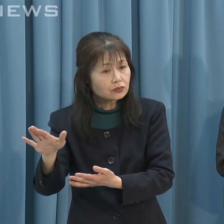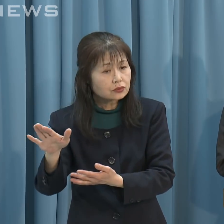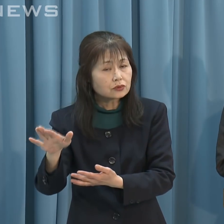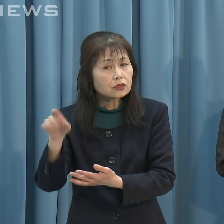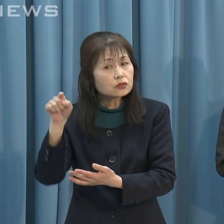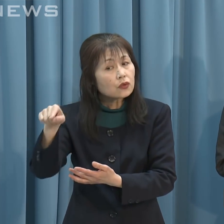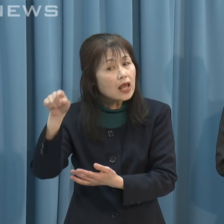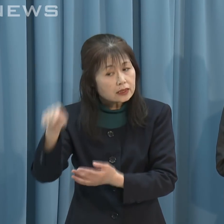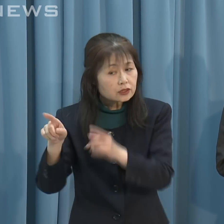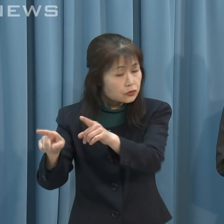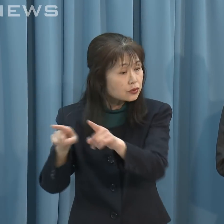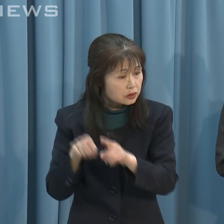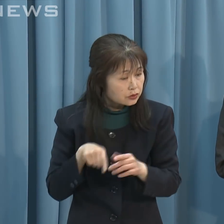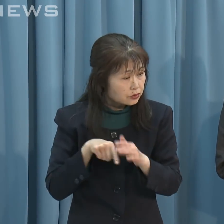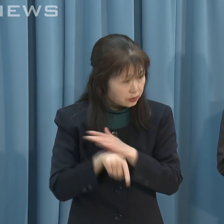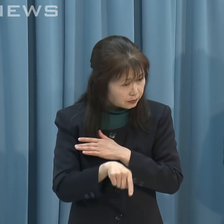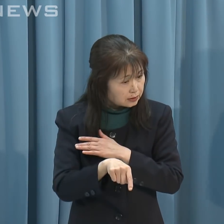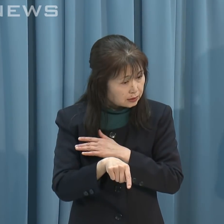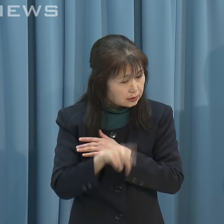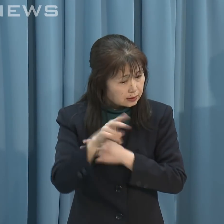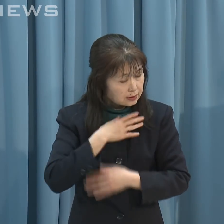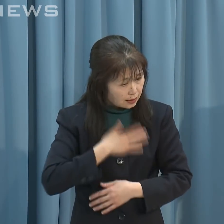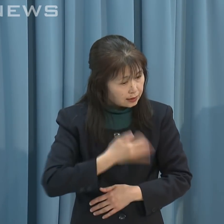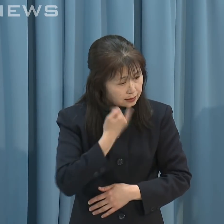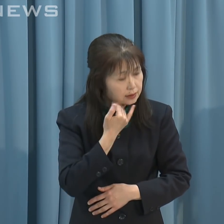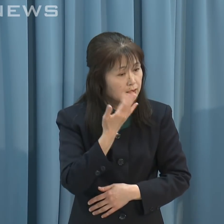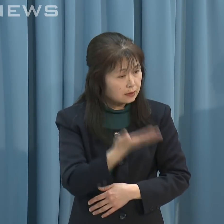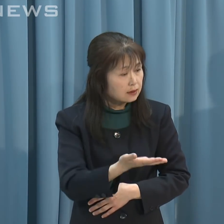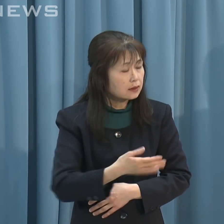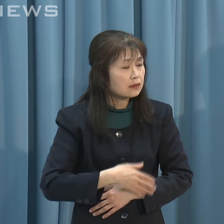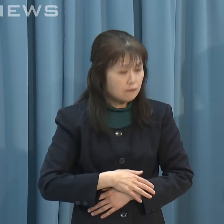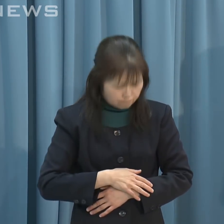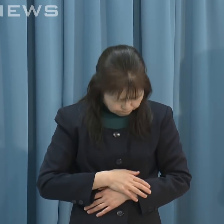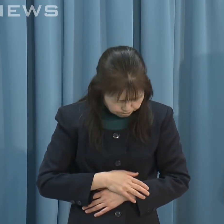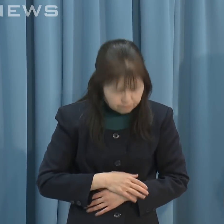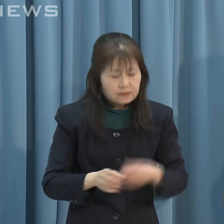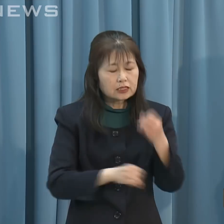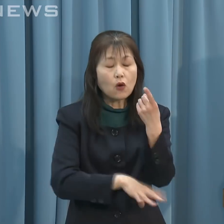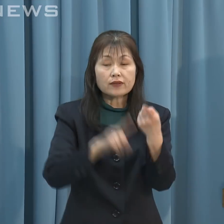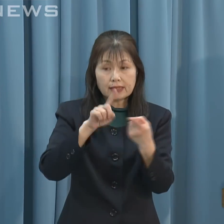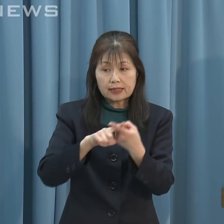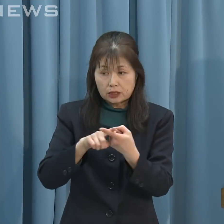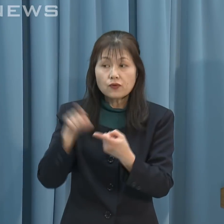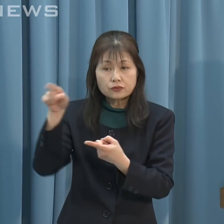解ですか。 基本的には準じるとは思いますけれども、